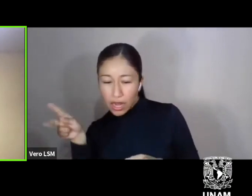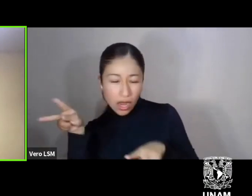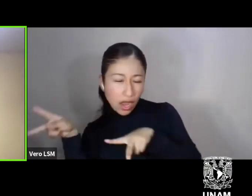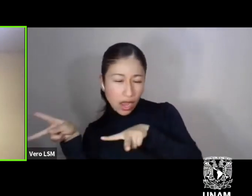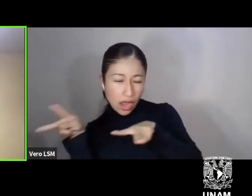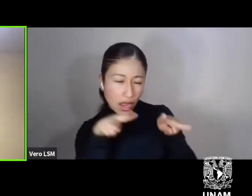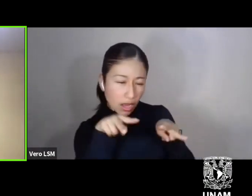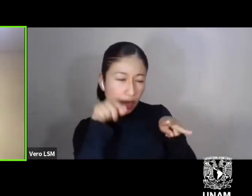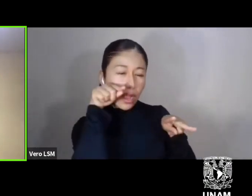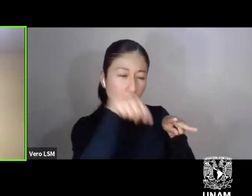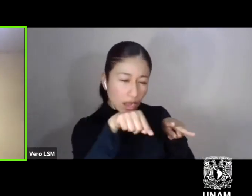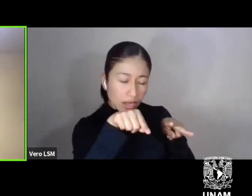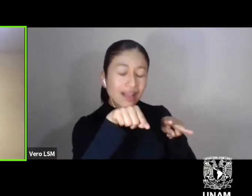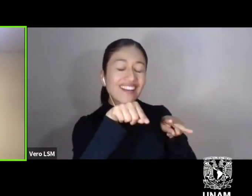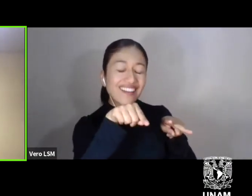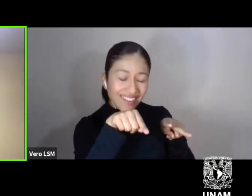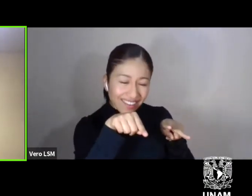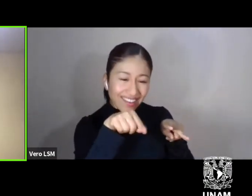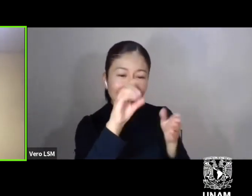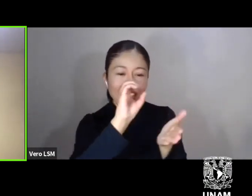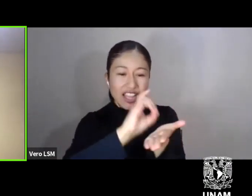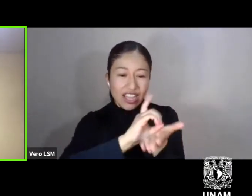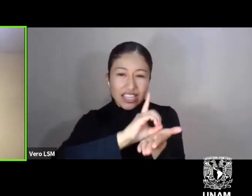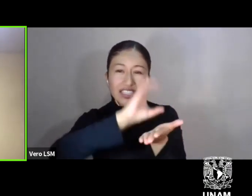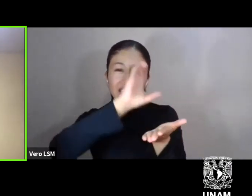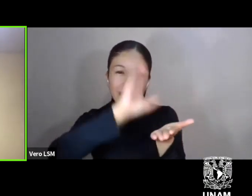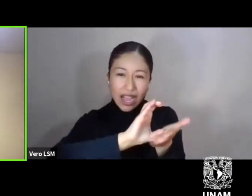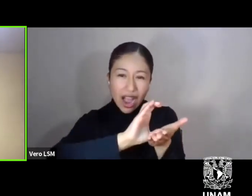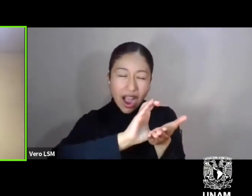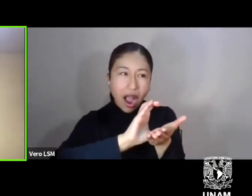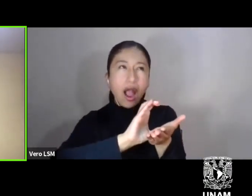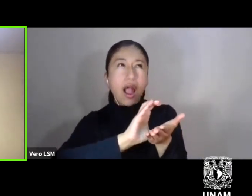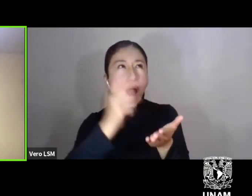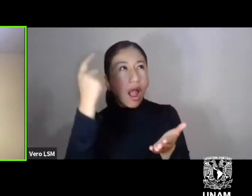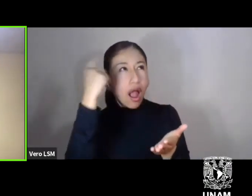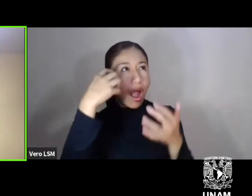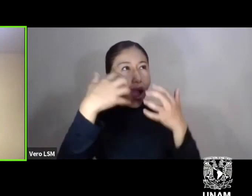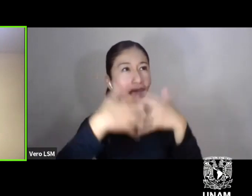una perspectiva más amplia de lo que es el tema de la discapacidad.